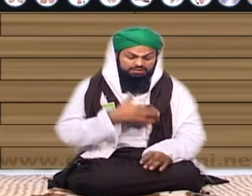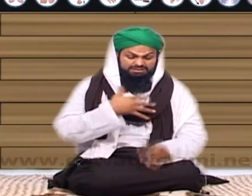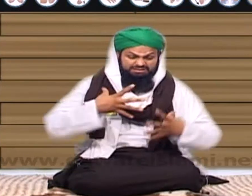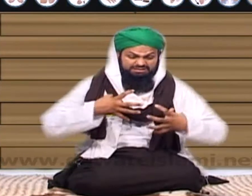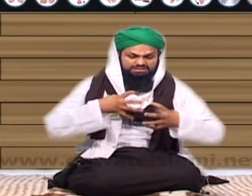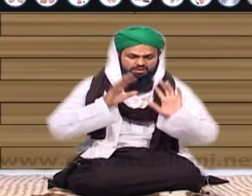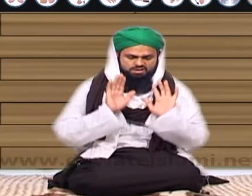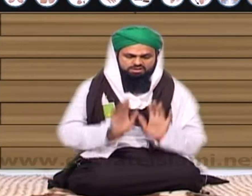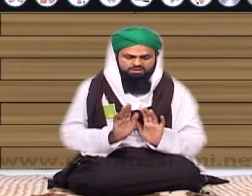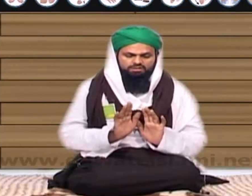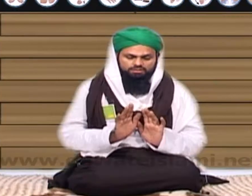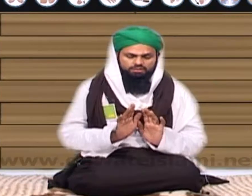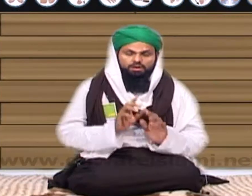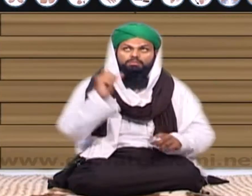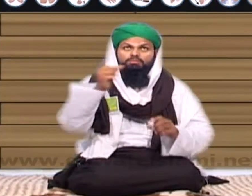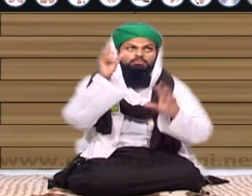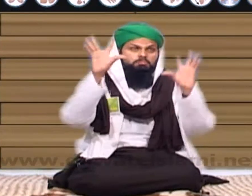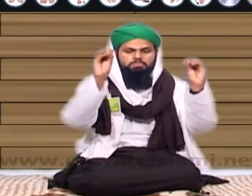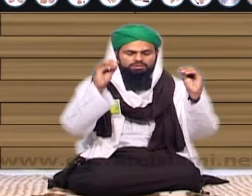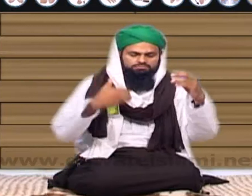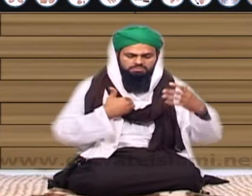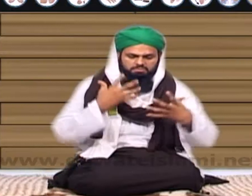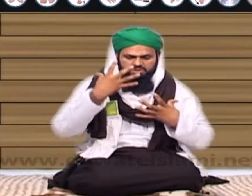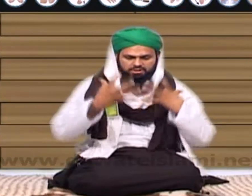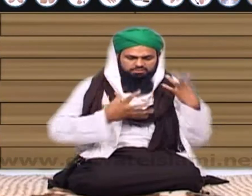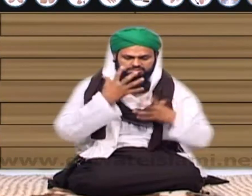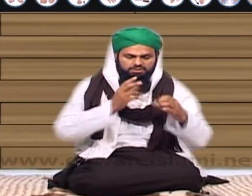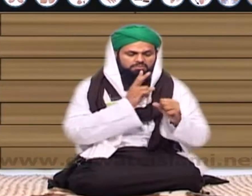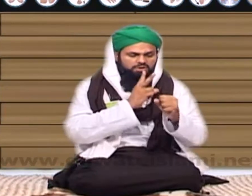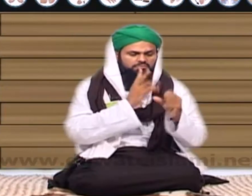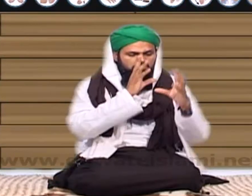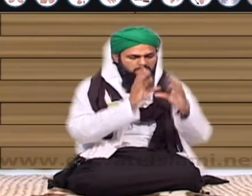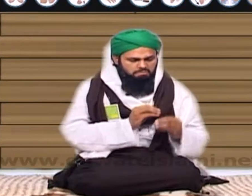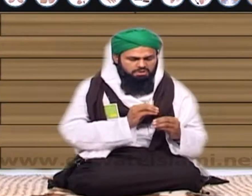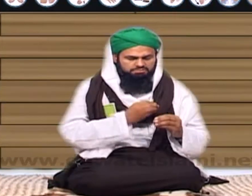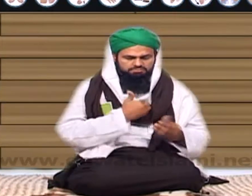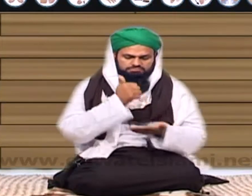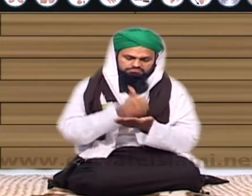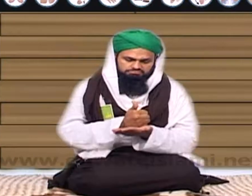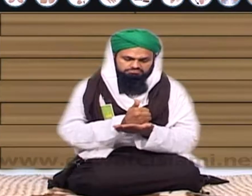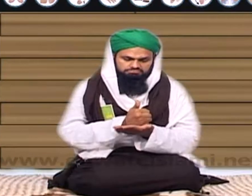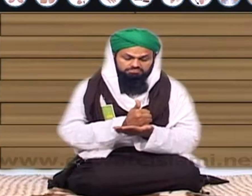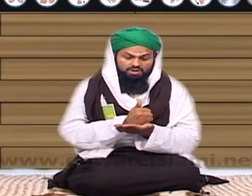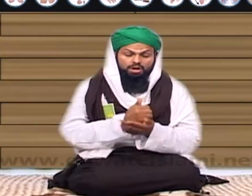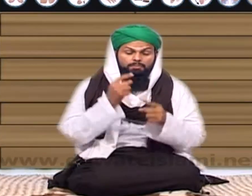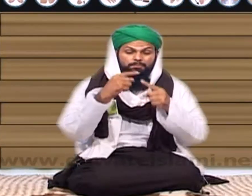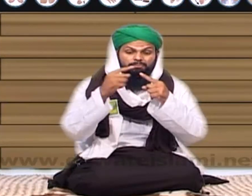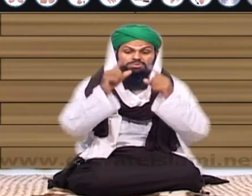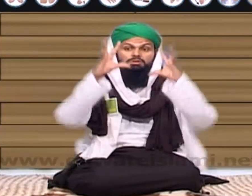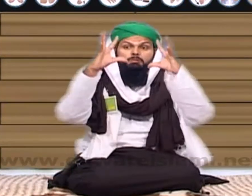پسینے آتے ہیں, وہ تھکن لگتی ہے اس کو. تو یہ کہ اگر یہ بند ہو جائے تو ابھی میں پریشان ہو جاؤں, شاید بیان ختم کر کے بیٹھ گئی ہوں.